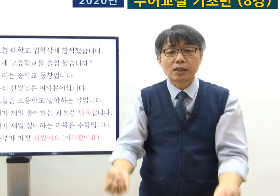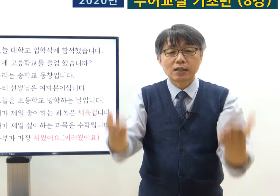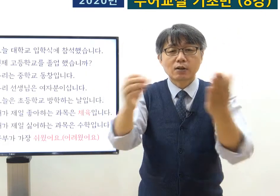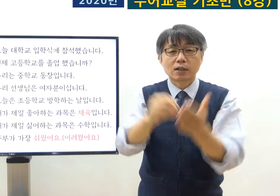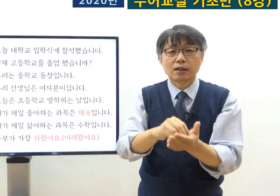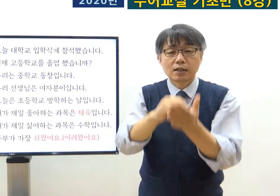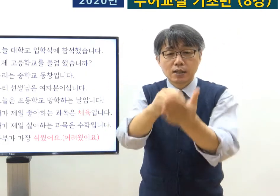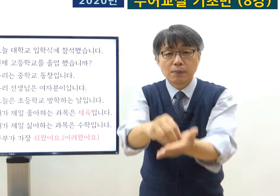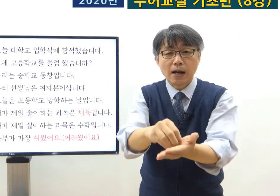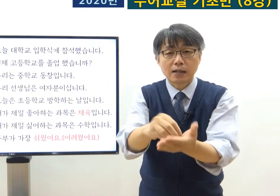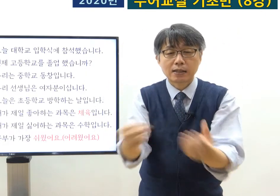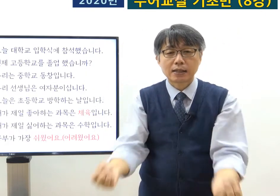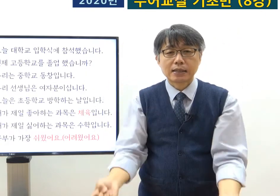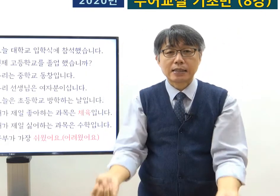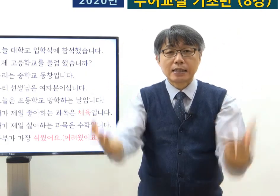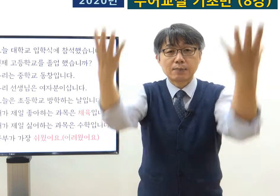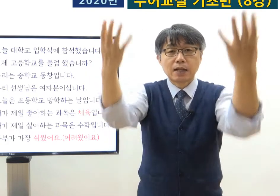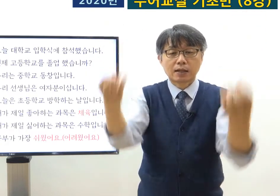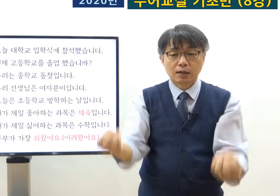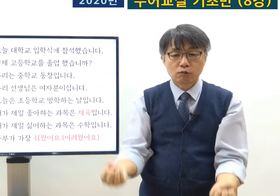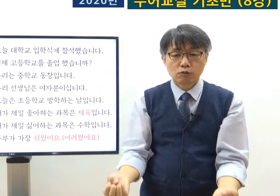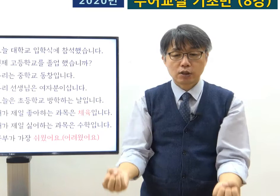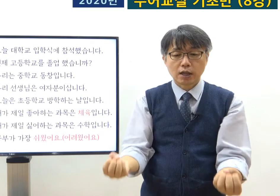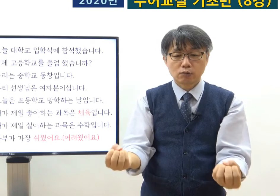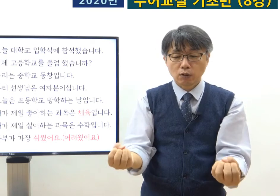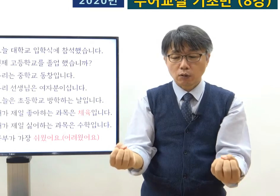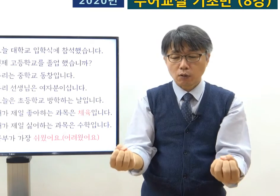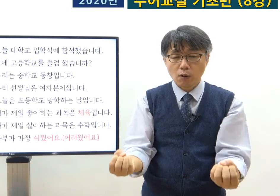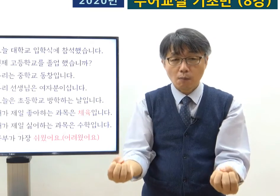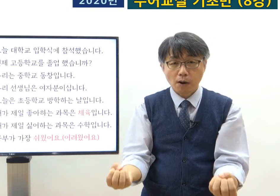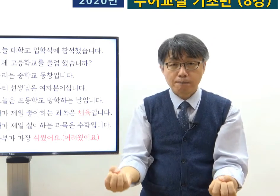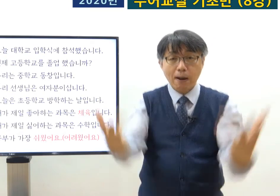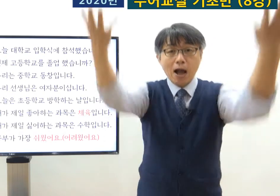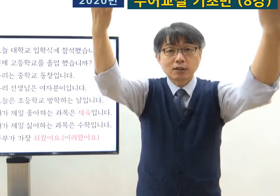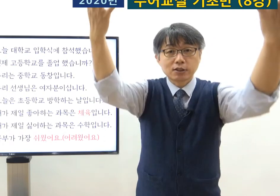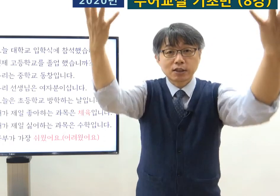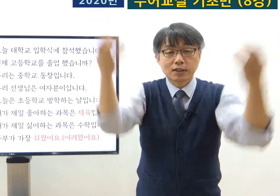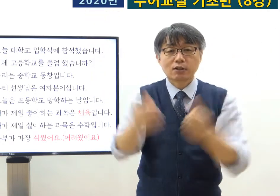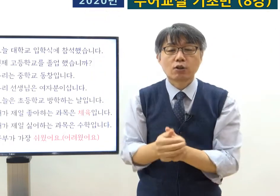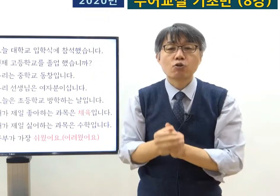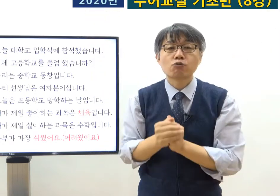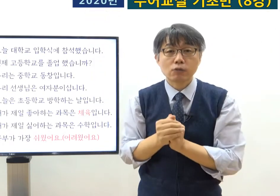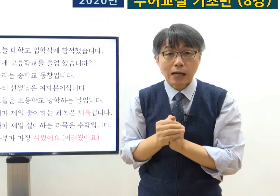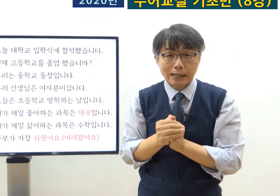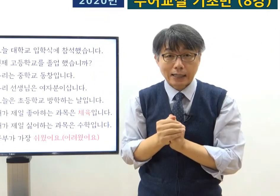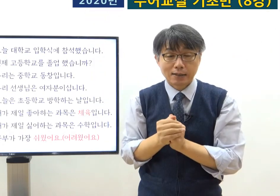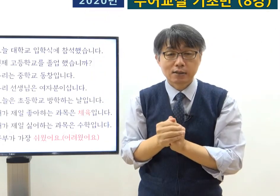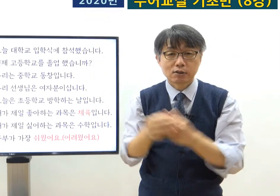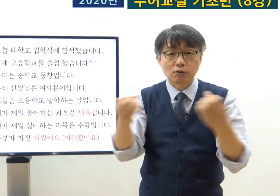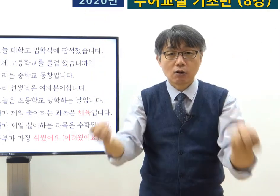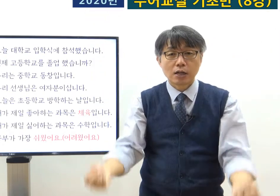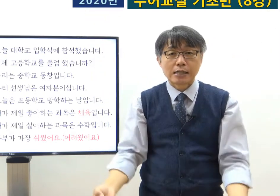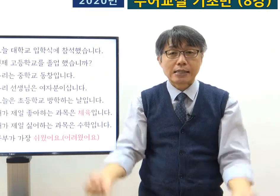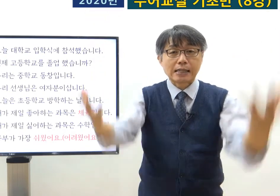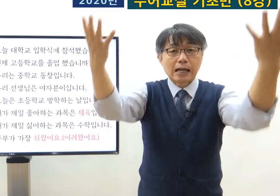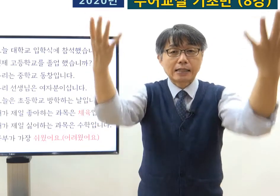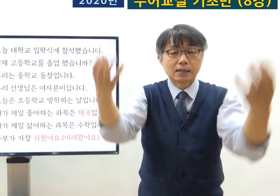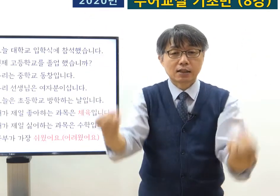학교식인데요. 그냥 입학식입니다. 이게 수어로 뭐가 팡 터지는 거잖아요. 축하하다 이런 뜻이고요. 식 할 때는 이렇게